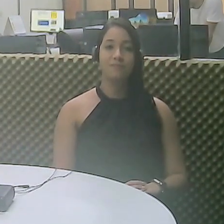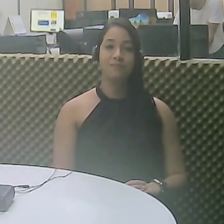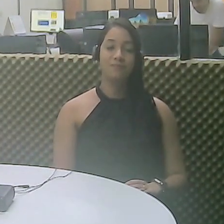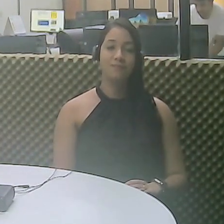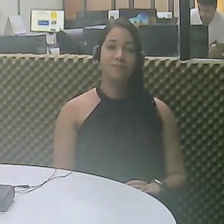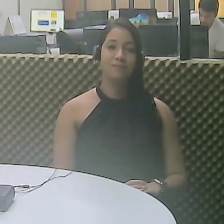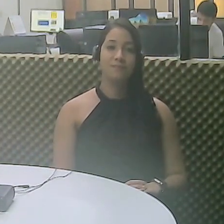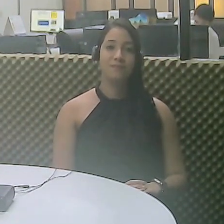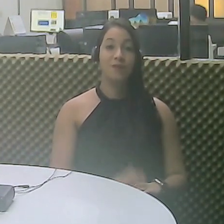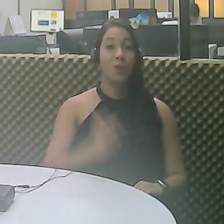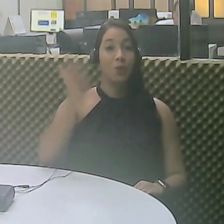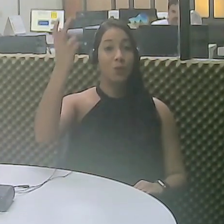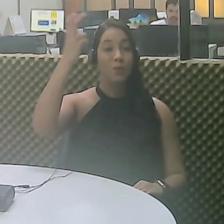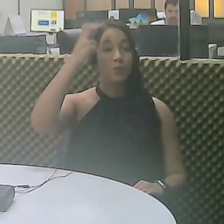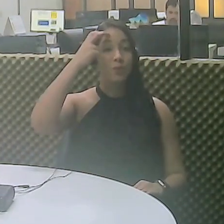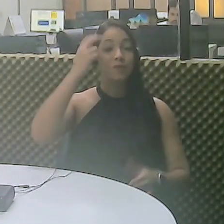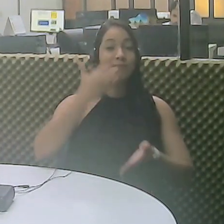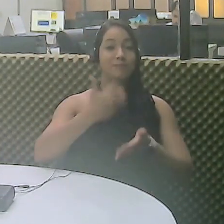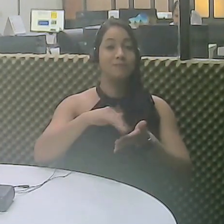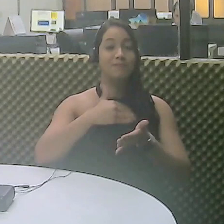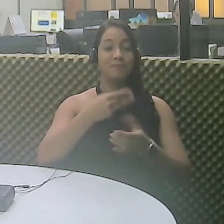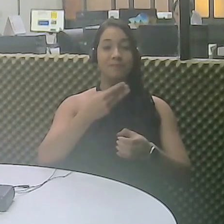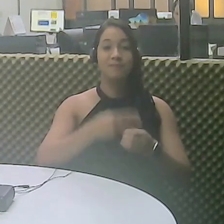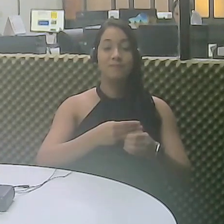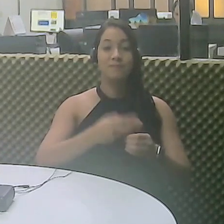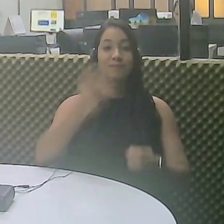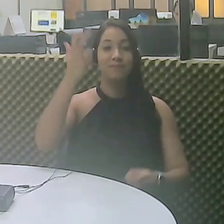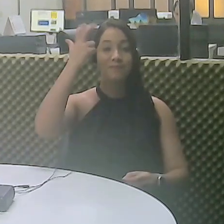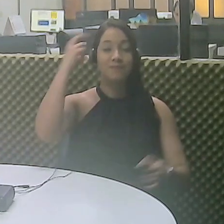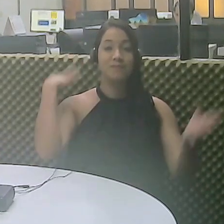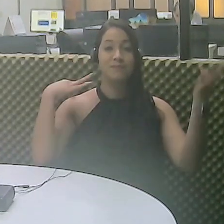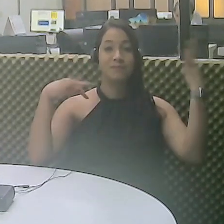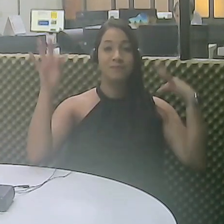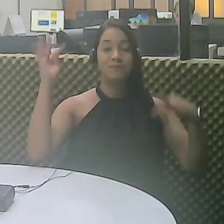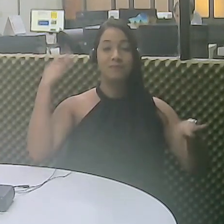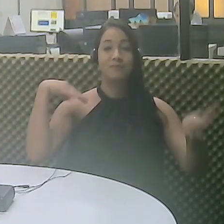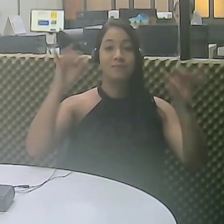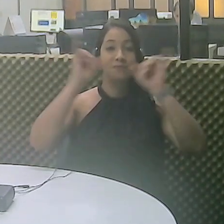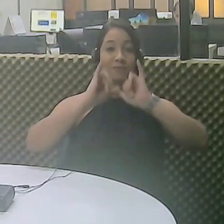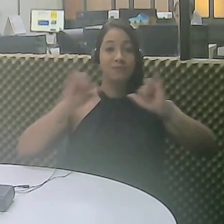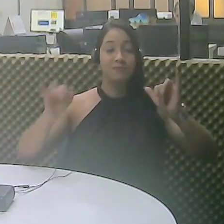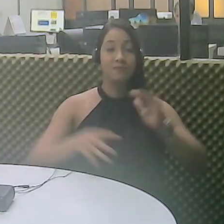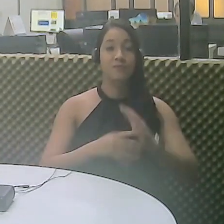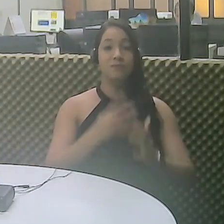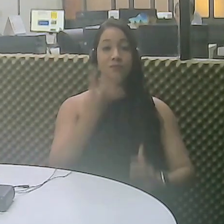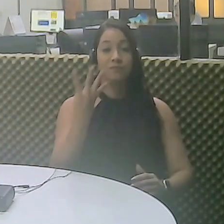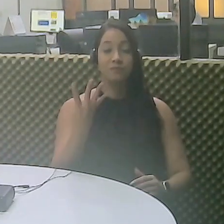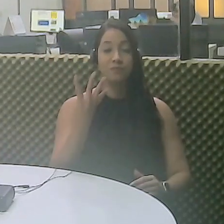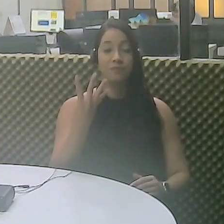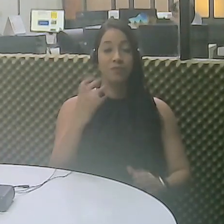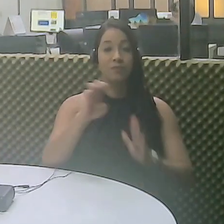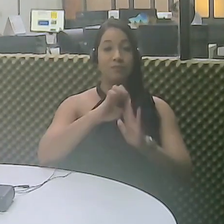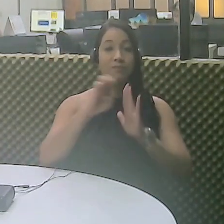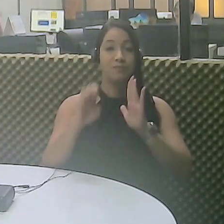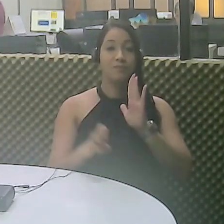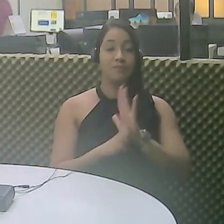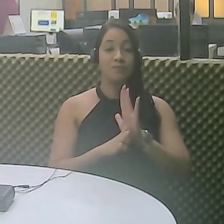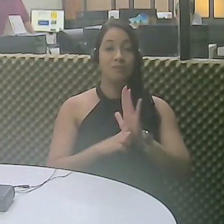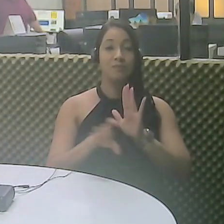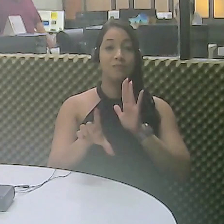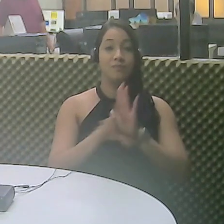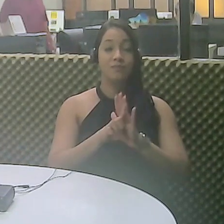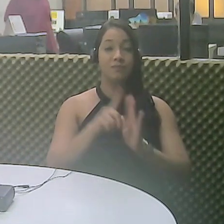notícias. Cultura. A Secretaria Municipal de Cultura e Turismo publicou 4 dos 7 editais programados da